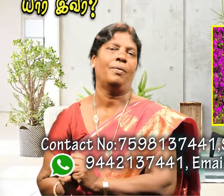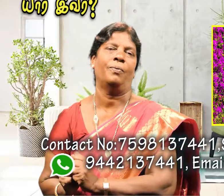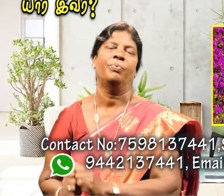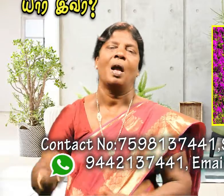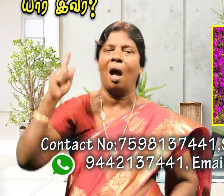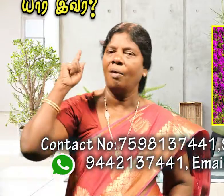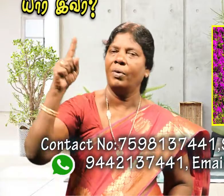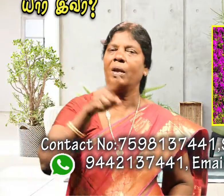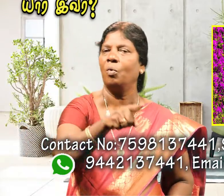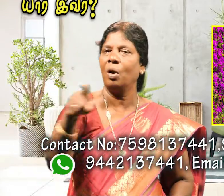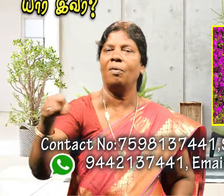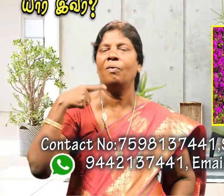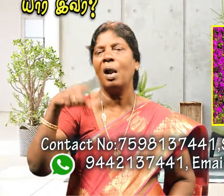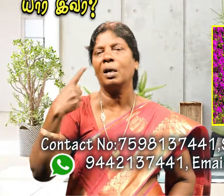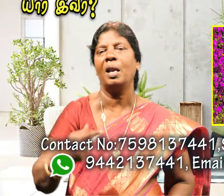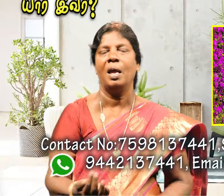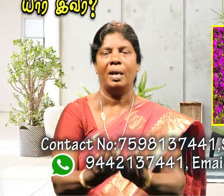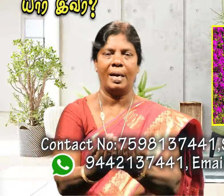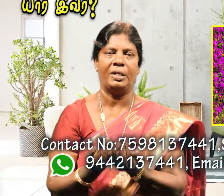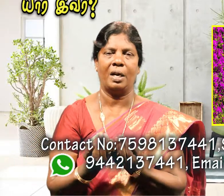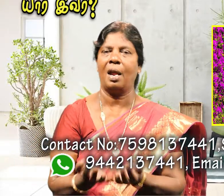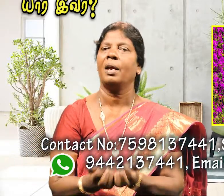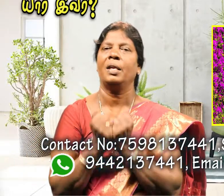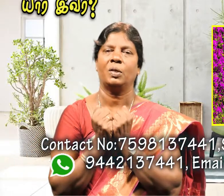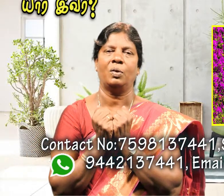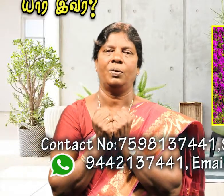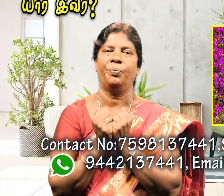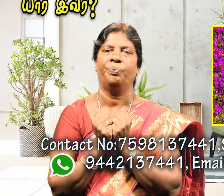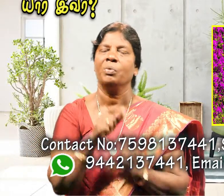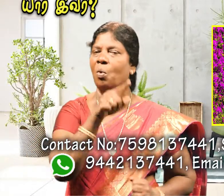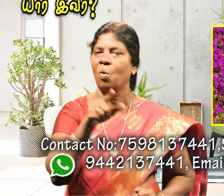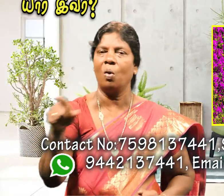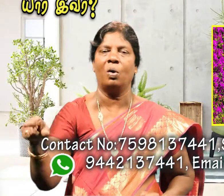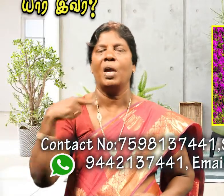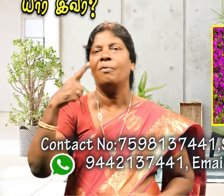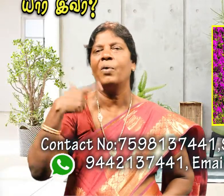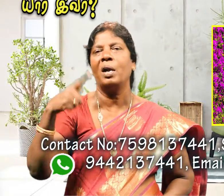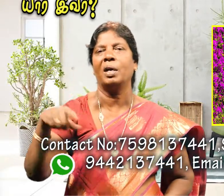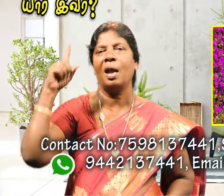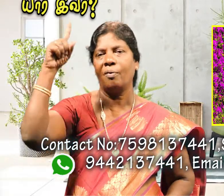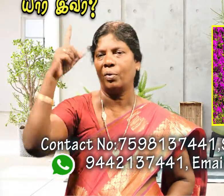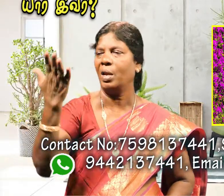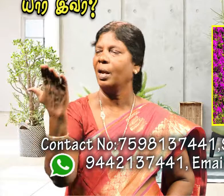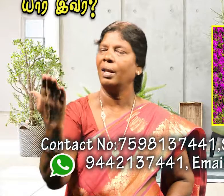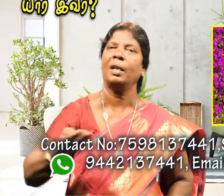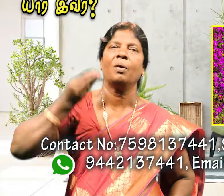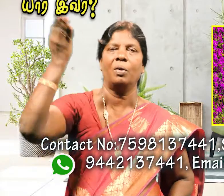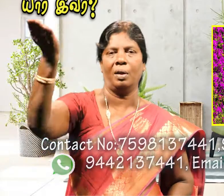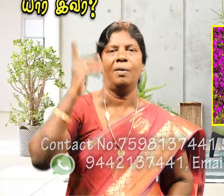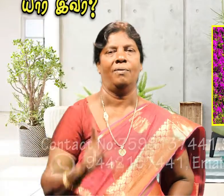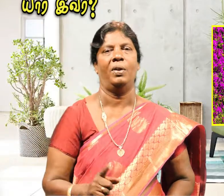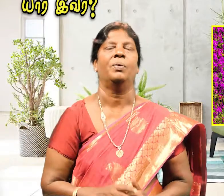செய்வது? அவரை உங்கள் வாழ்க்கையின் இரட்சகராக ஏற்றுக்கொண்டு உங்களுடைய வாழ்க்கையை அவருடைய